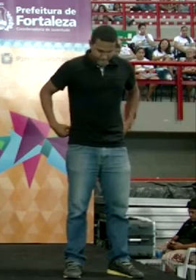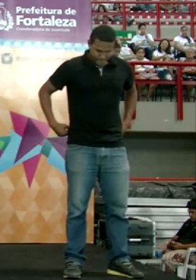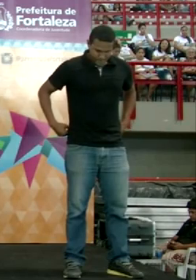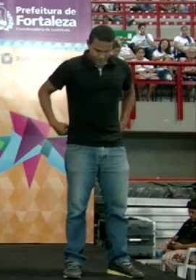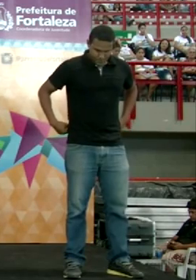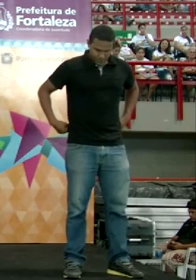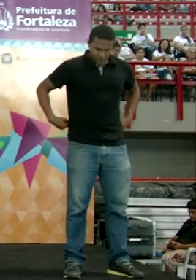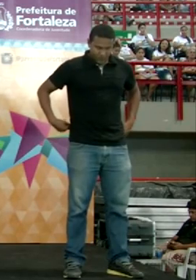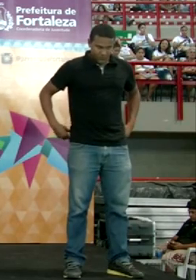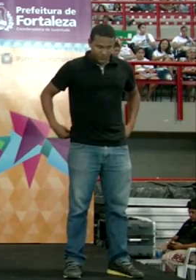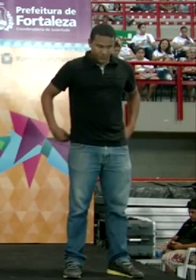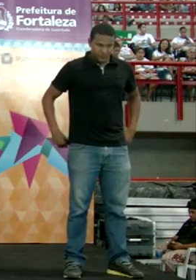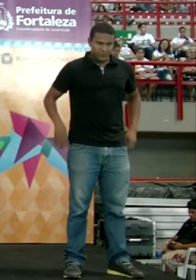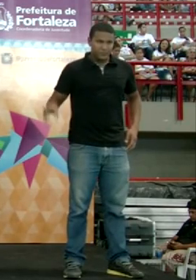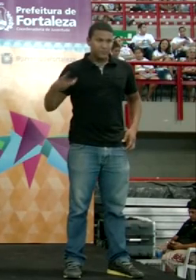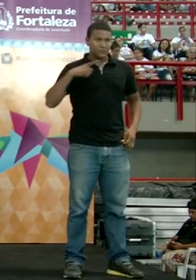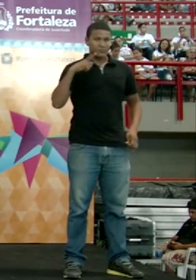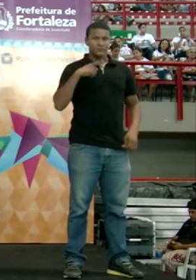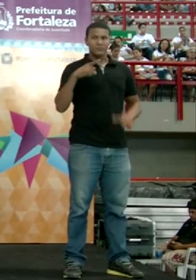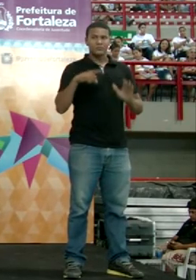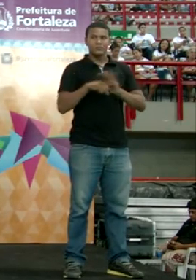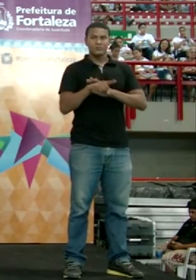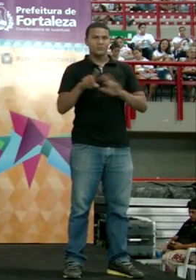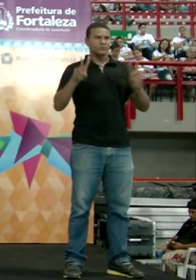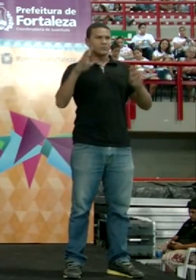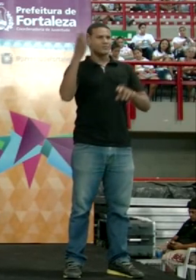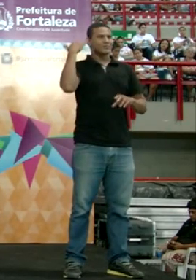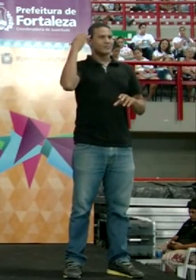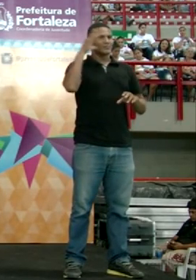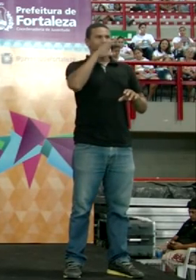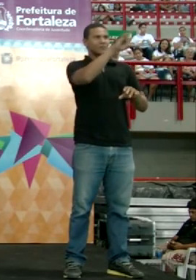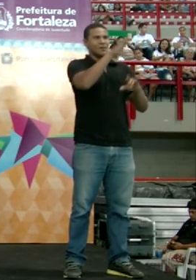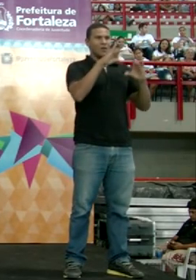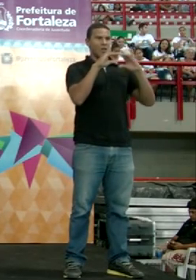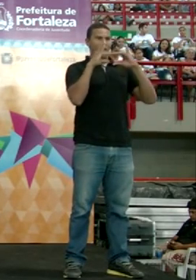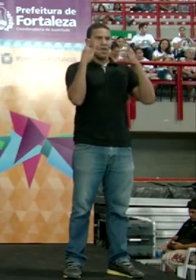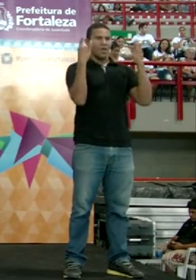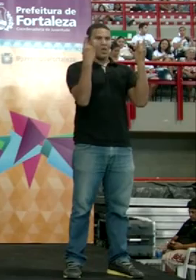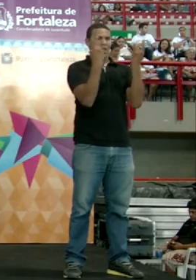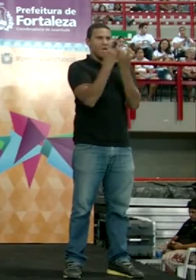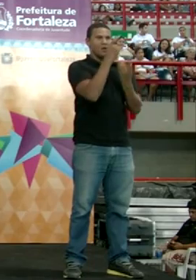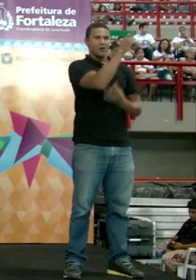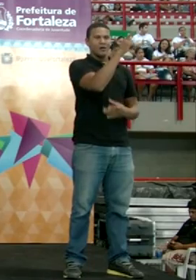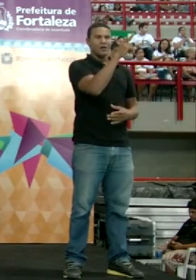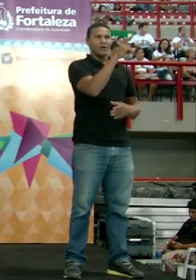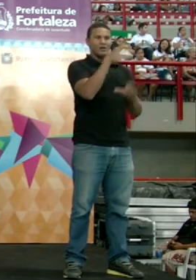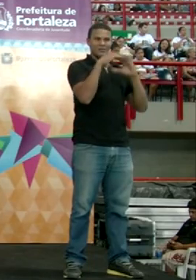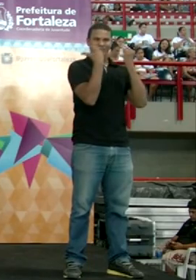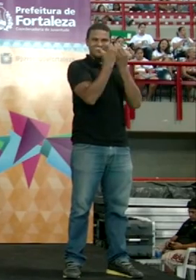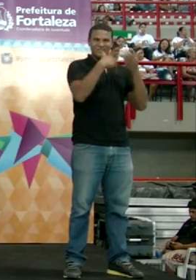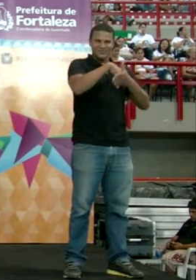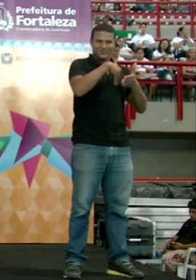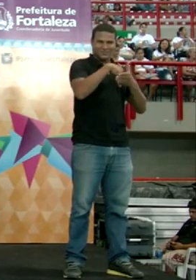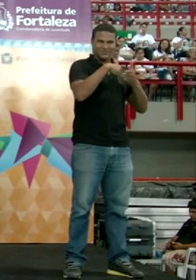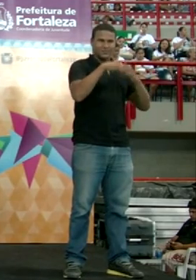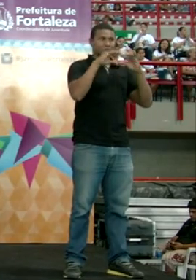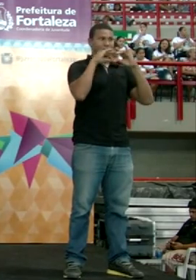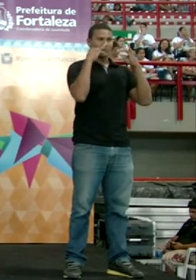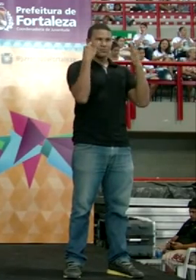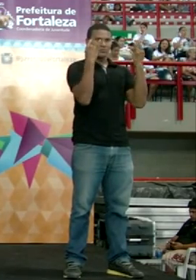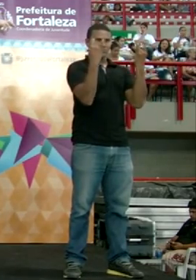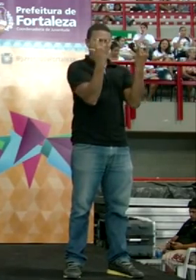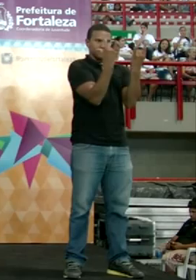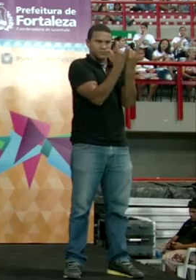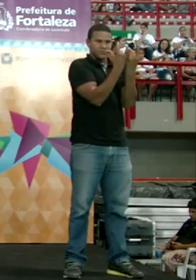O pessoal está perguntando aqui que na época que foi construir o novo Castelão, a Arena Castelão, houve uma proposta de colocar